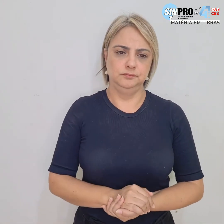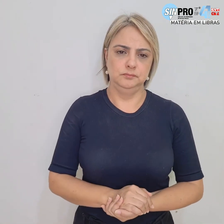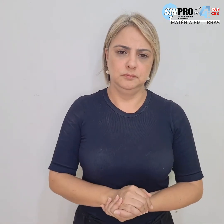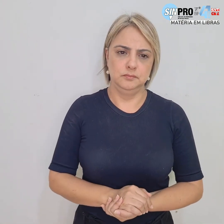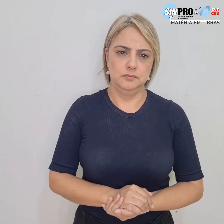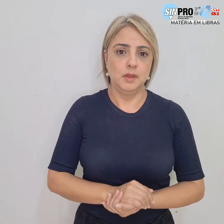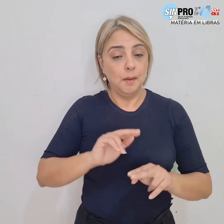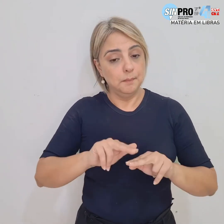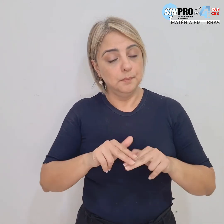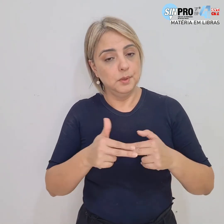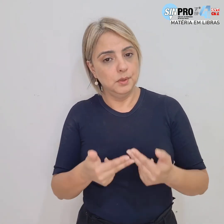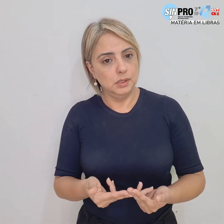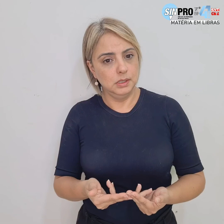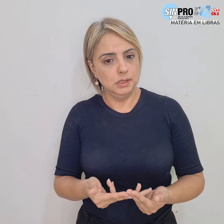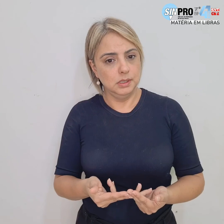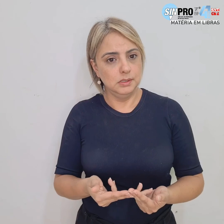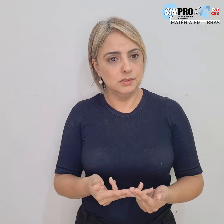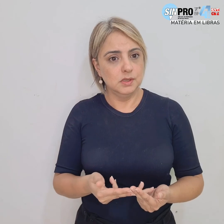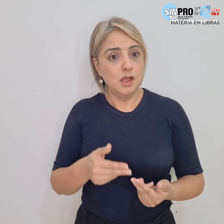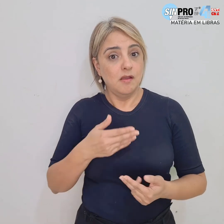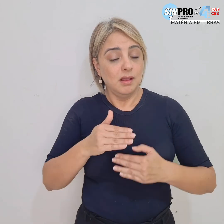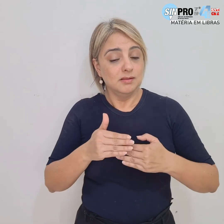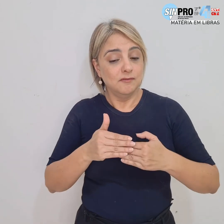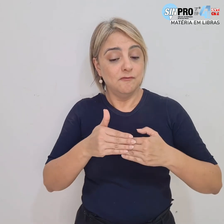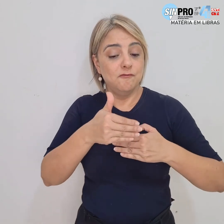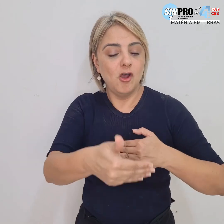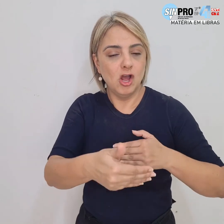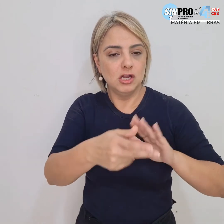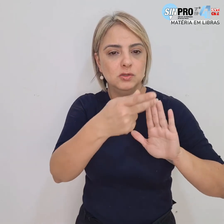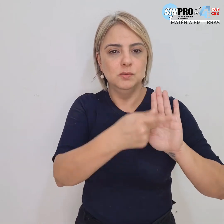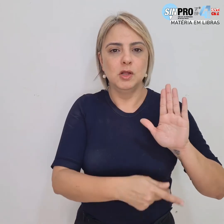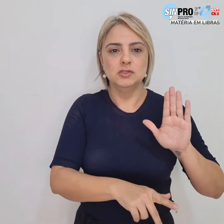Por isso, diz estar fora do horizonte desse projeto de governo